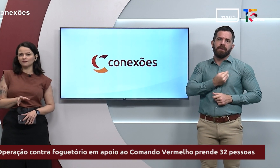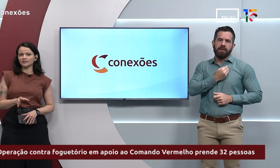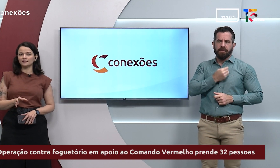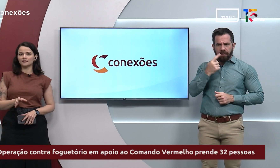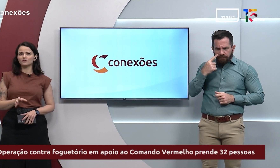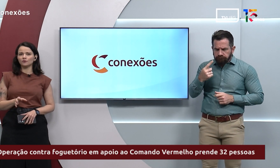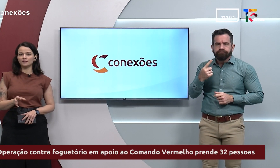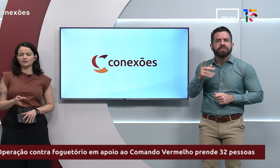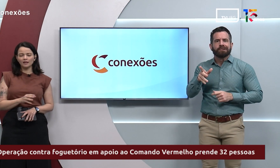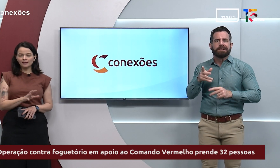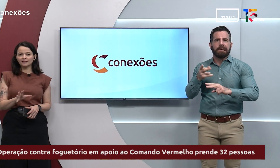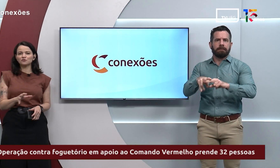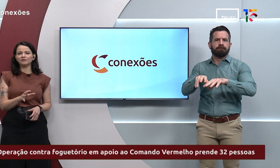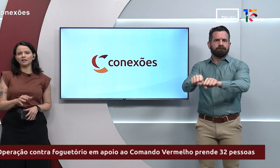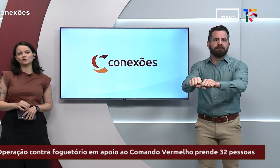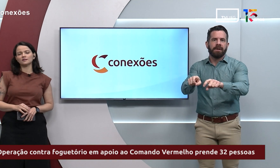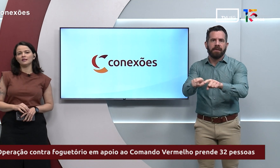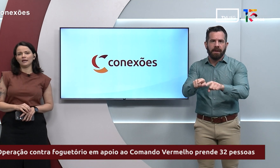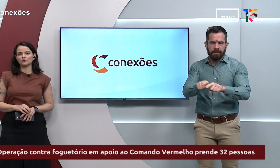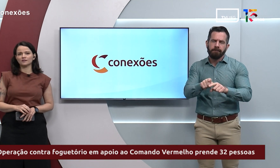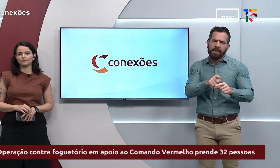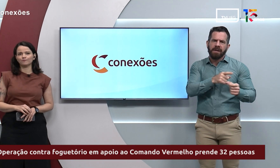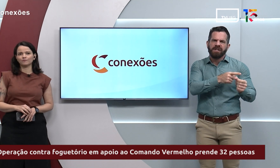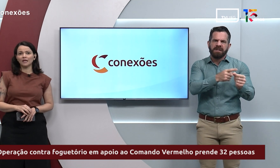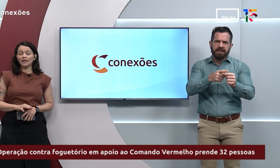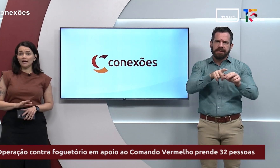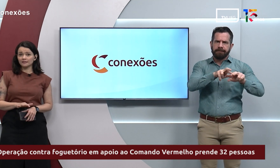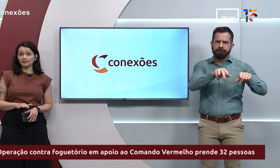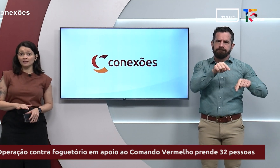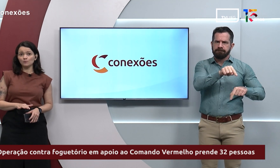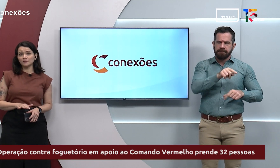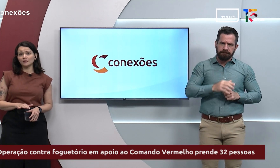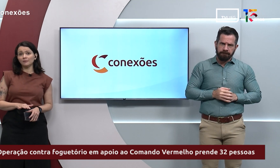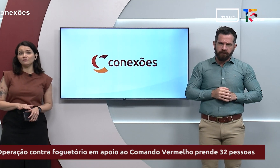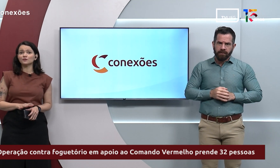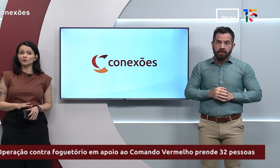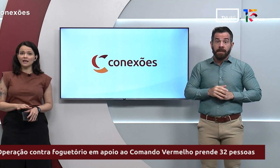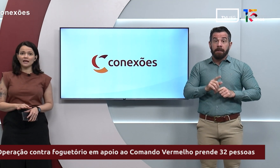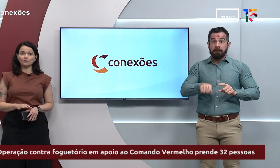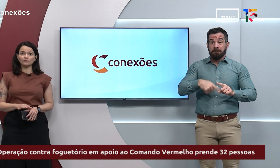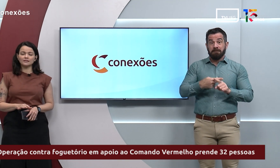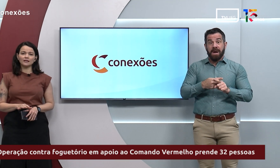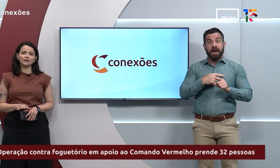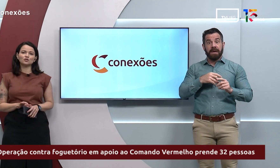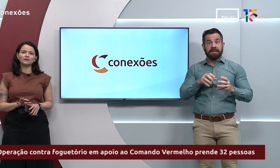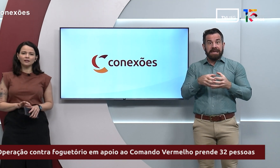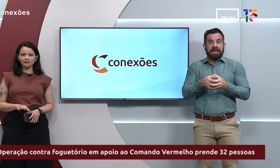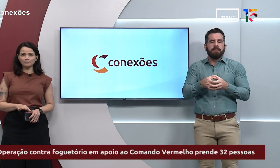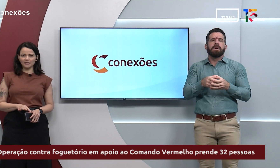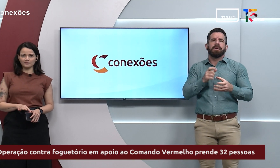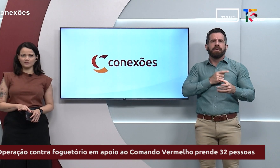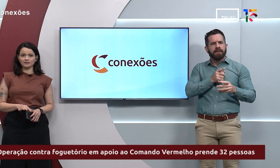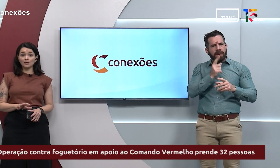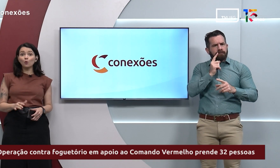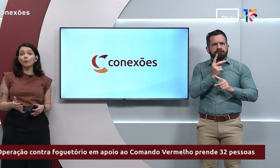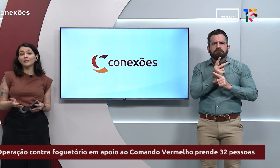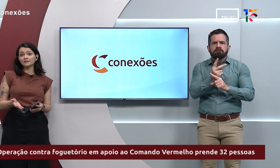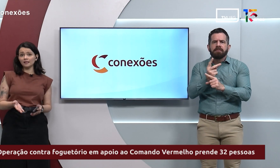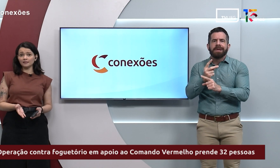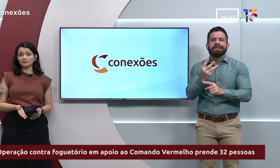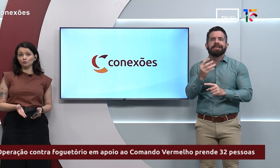durante as fiscalizações nas diferentes cidades. As equipes também vistoriaram cerca de 30 empresas